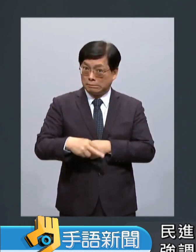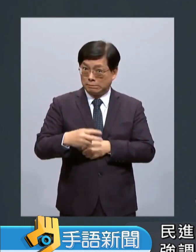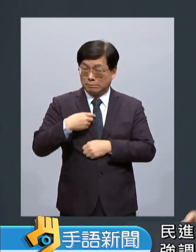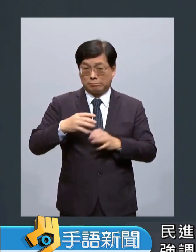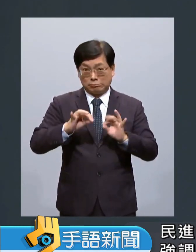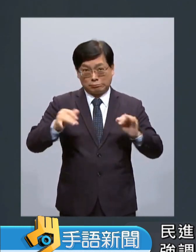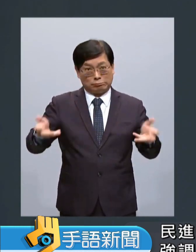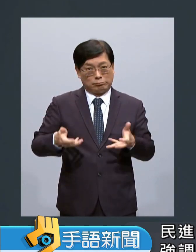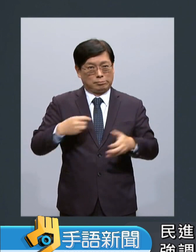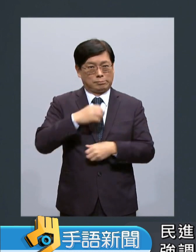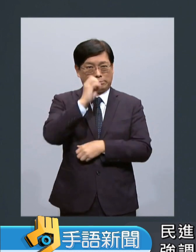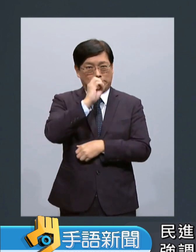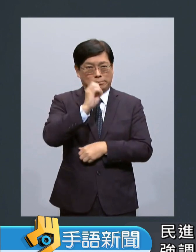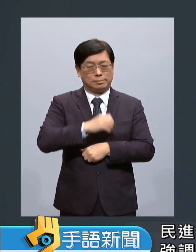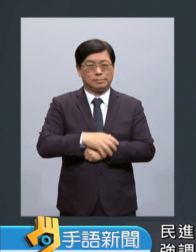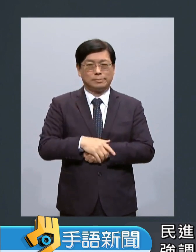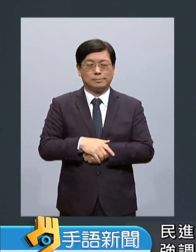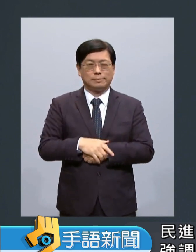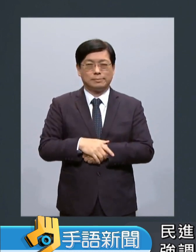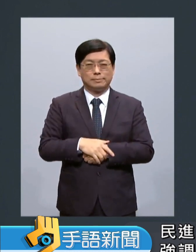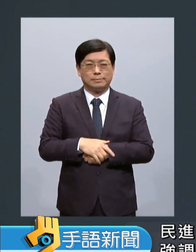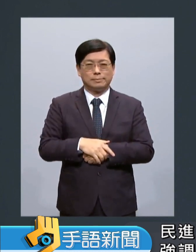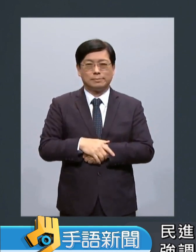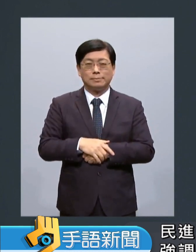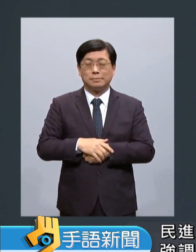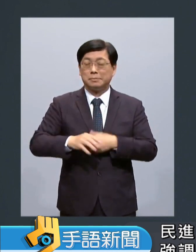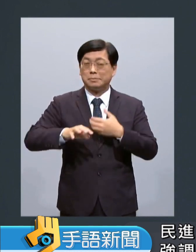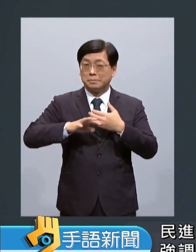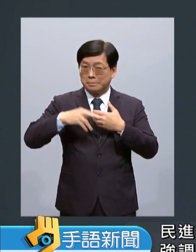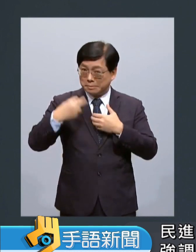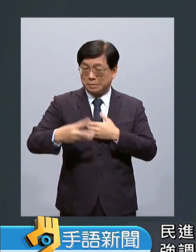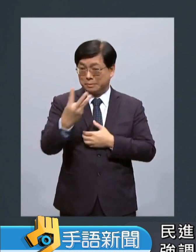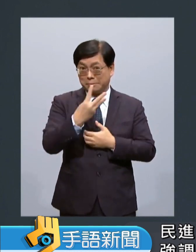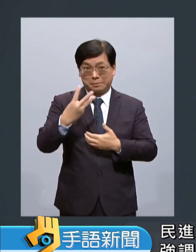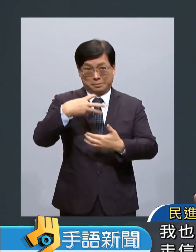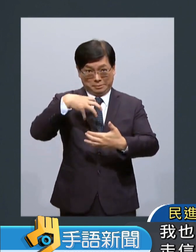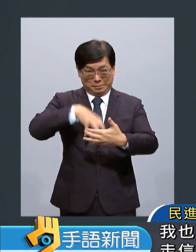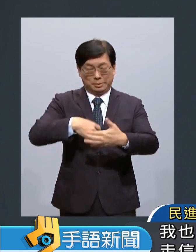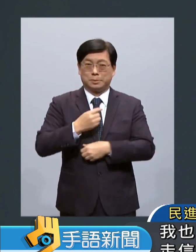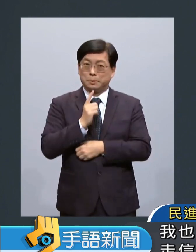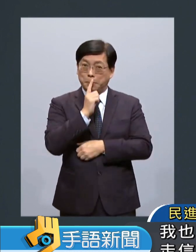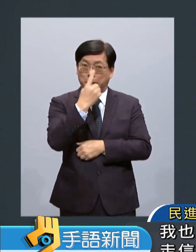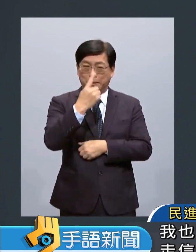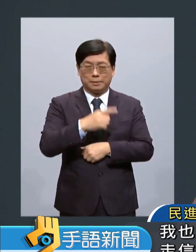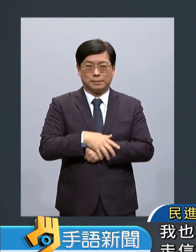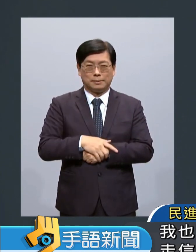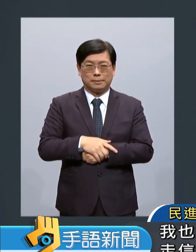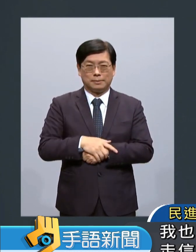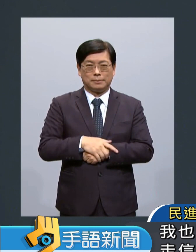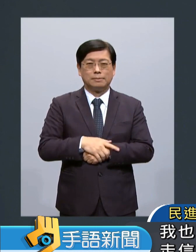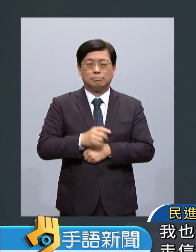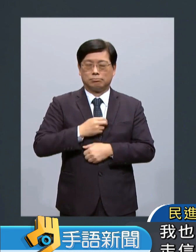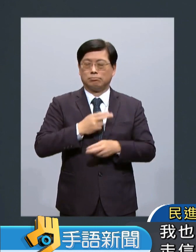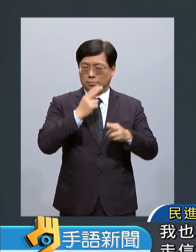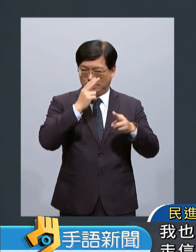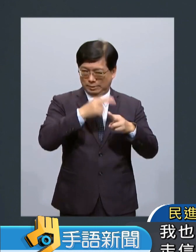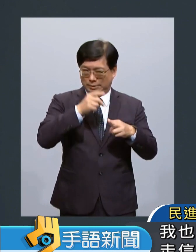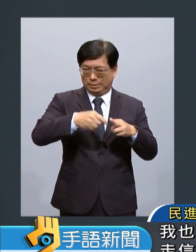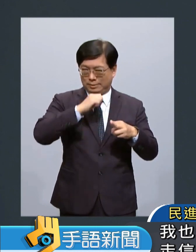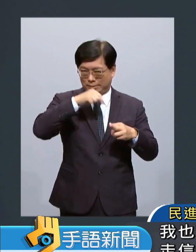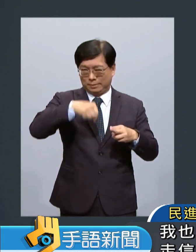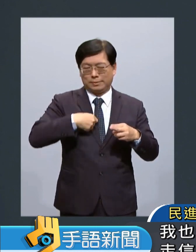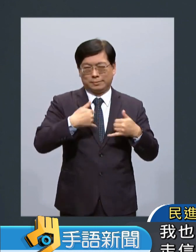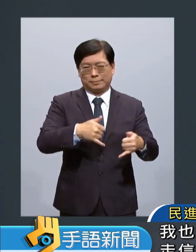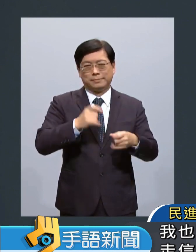两岸议题上强调自己才是唯一走信赖台湾这条路。 我也是唯一一组走信赖台湾这条